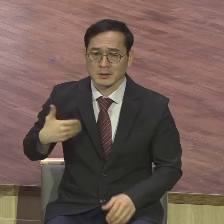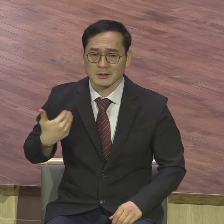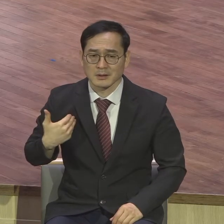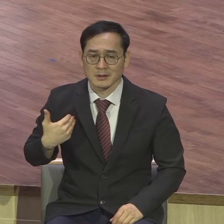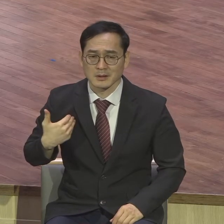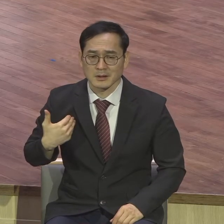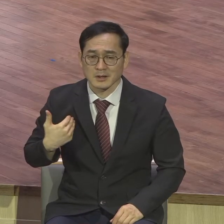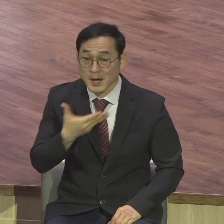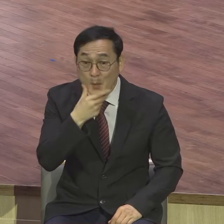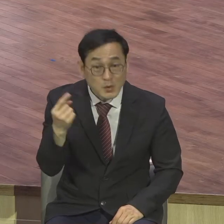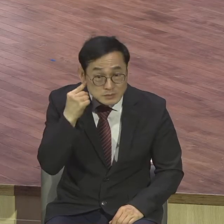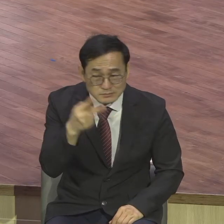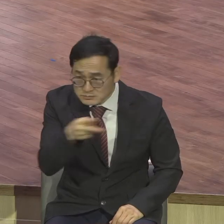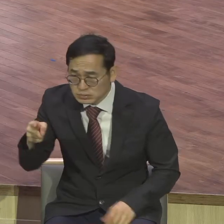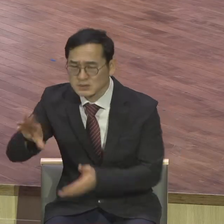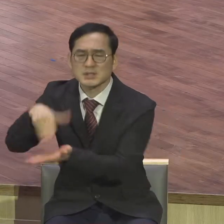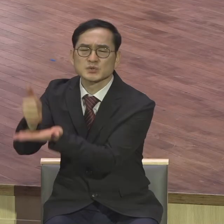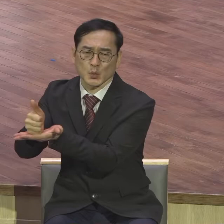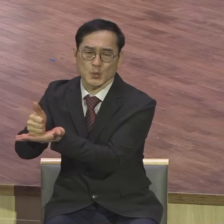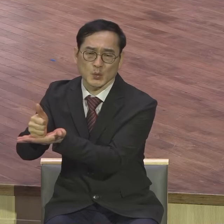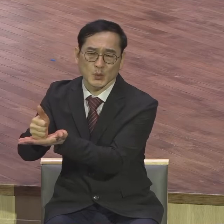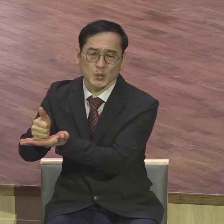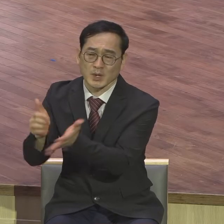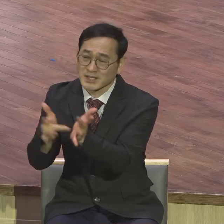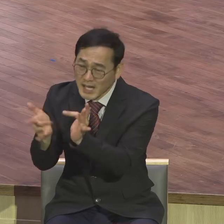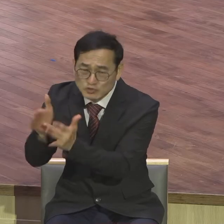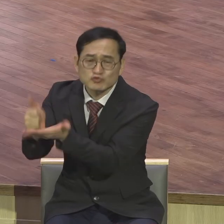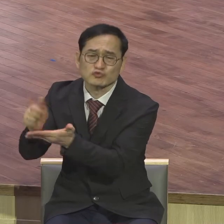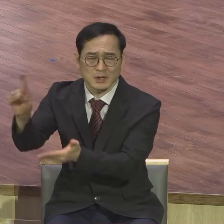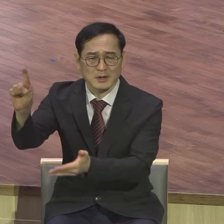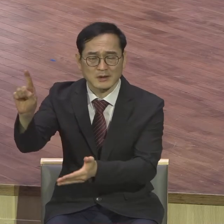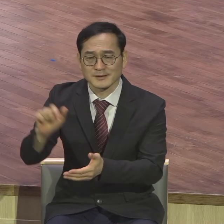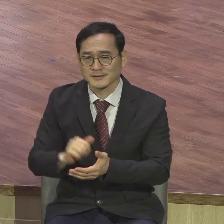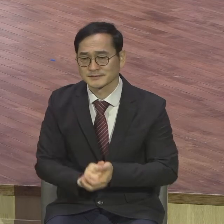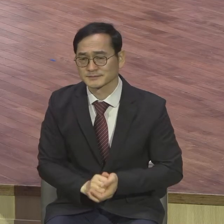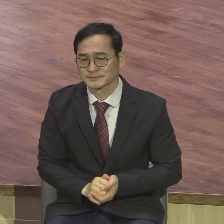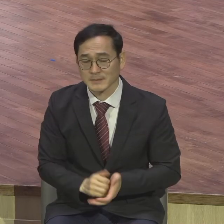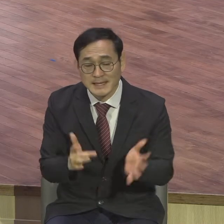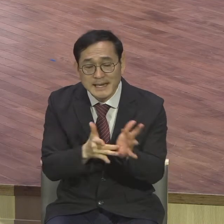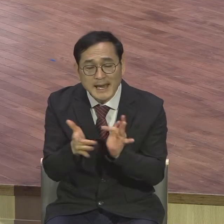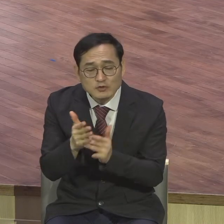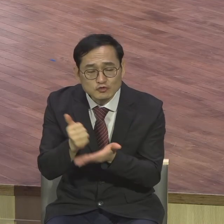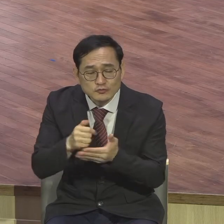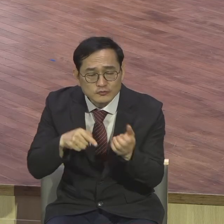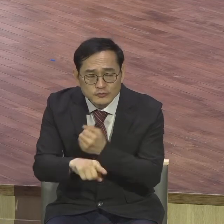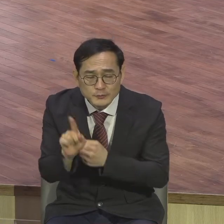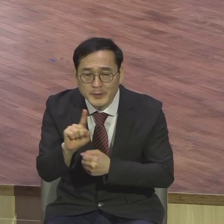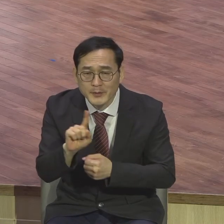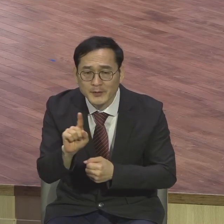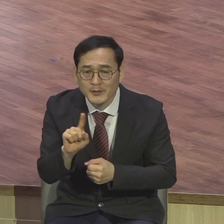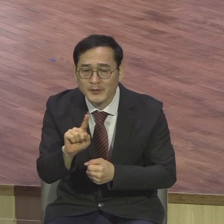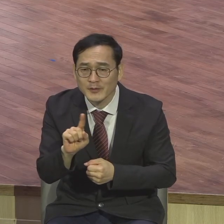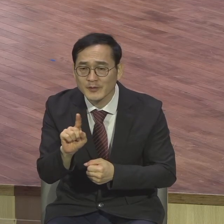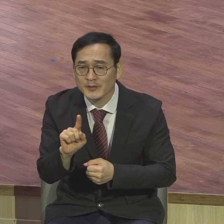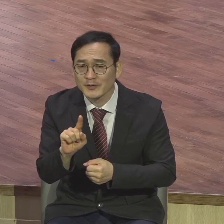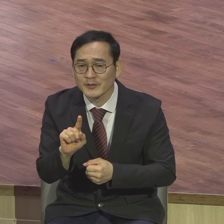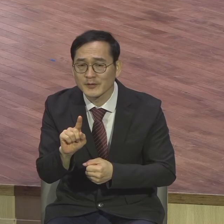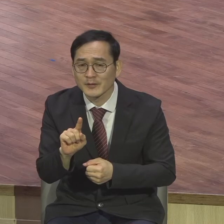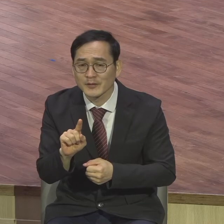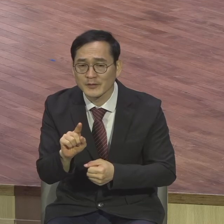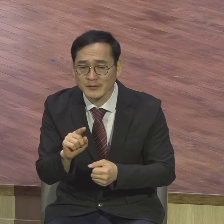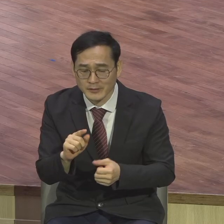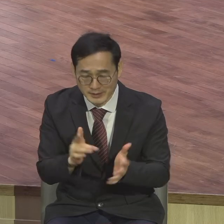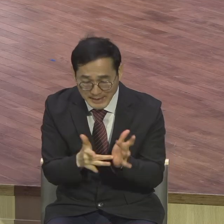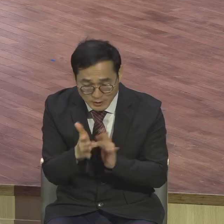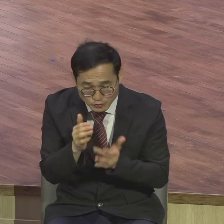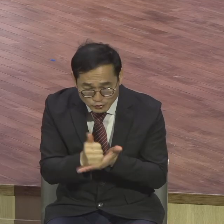뭡니까? 예수가 그리스도 이게 복음이에요. 그러면 예수가 무슨 뜻이냐고? 어디 나오냐